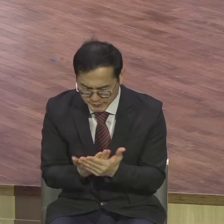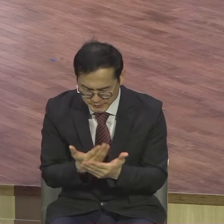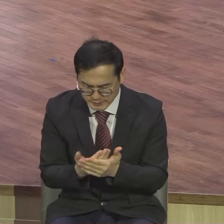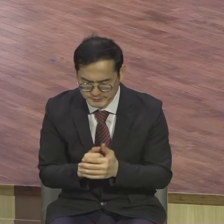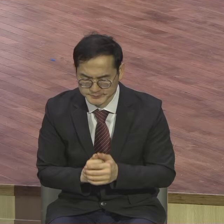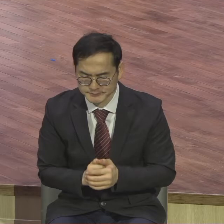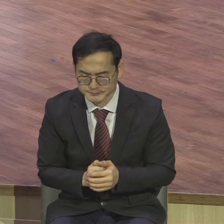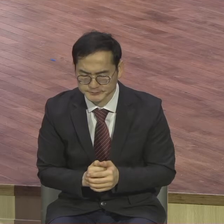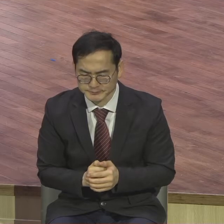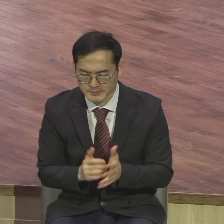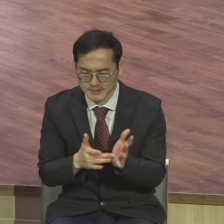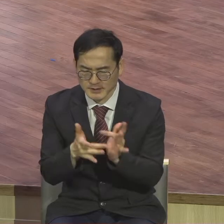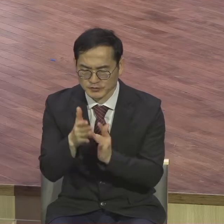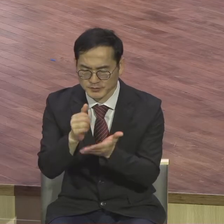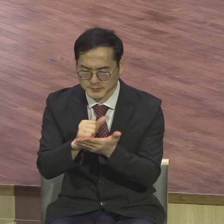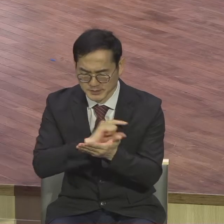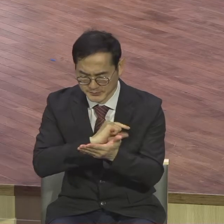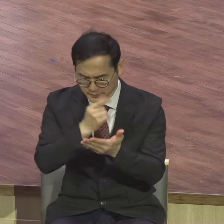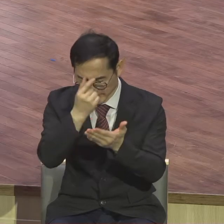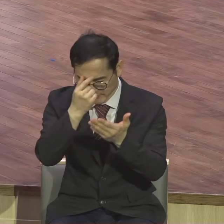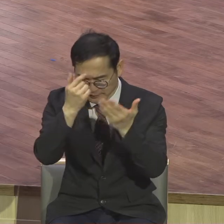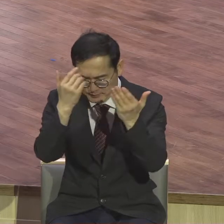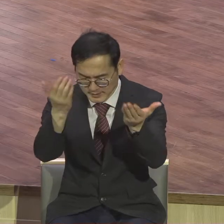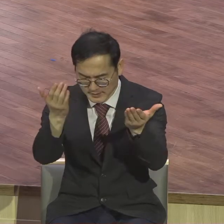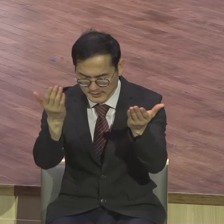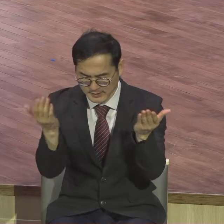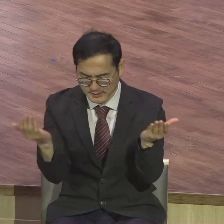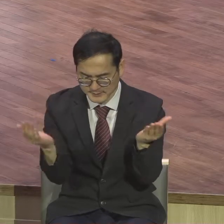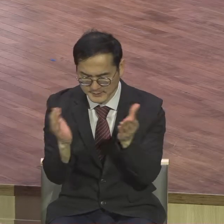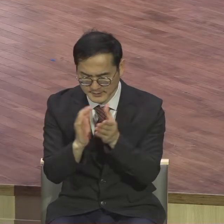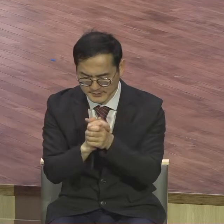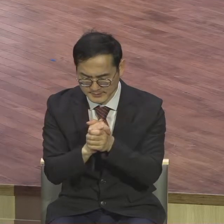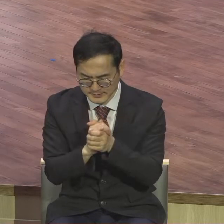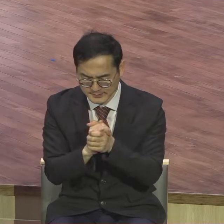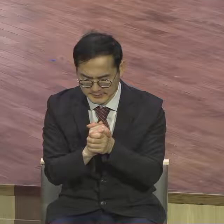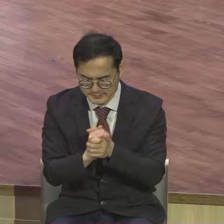하여 주옵소서. 예수의 이름 받들어 기도합니다. 아멘.